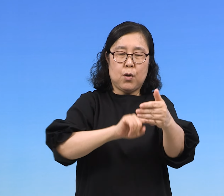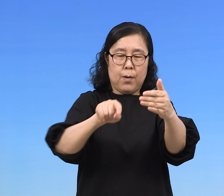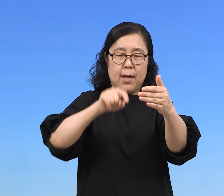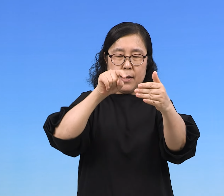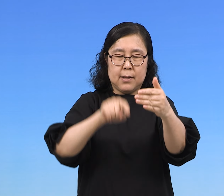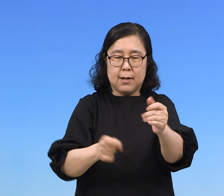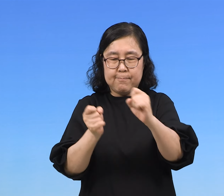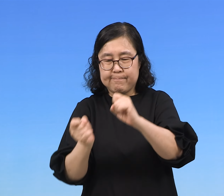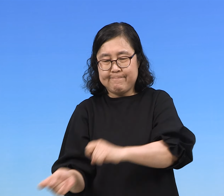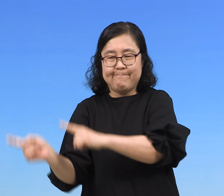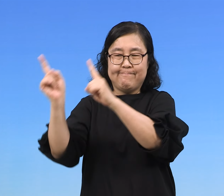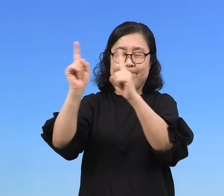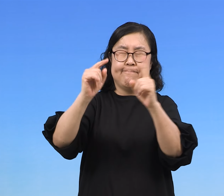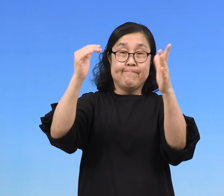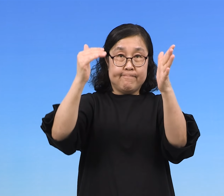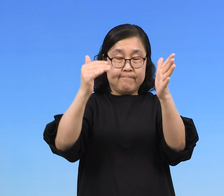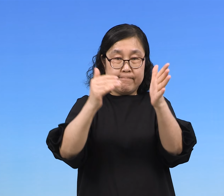무덤에서